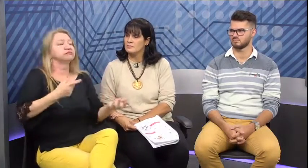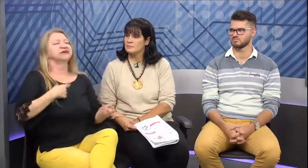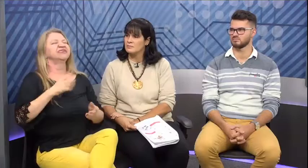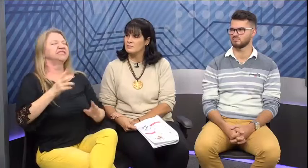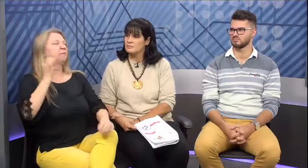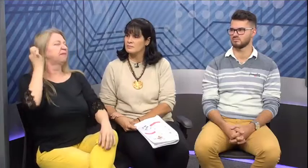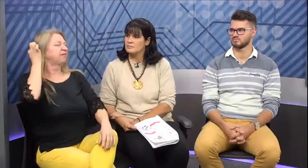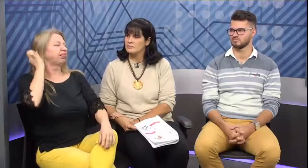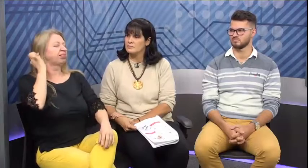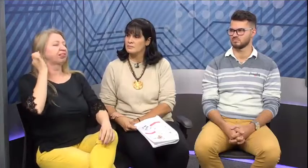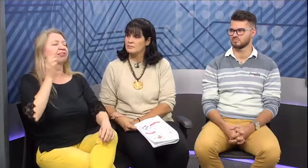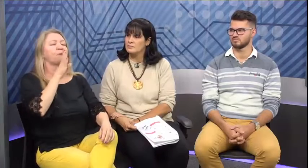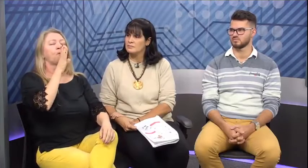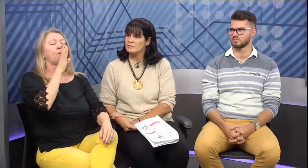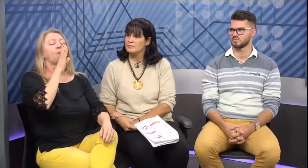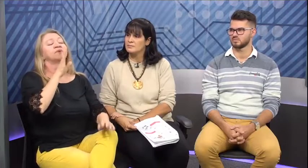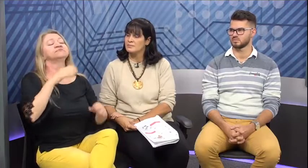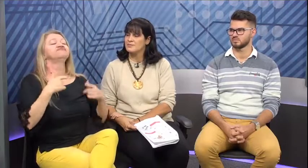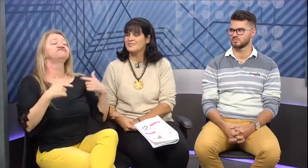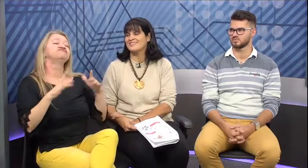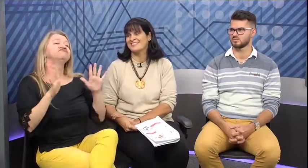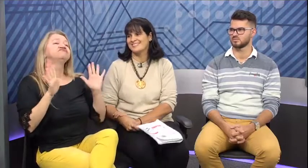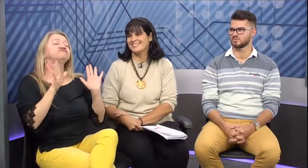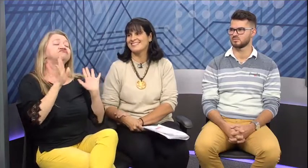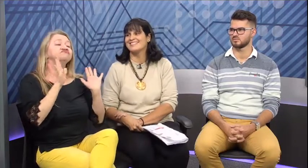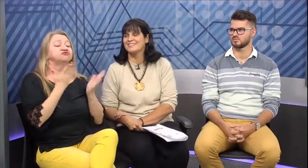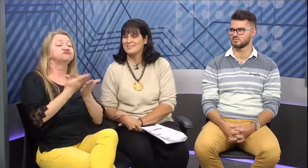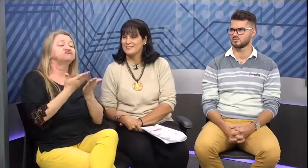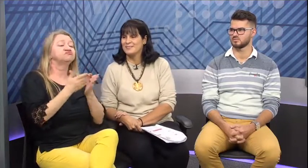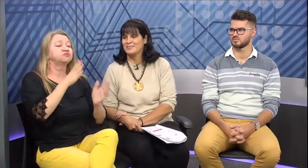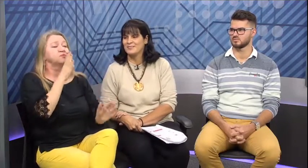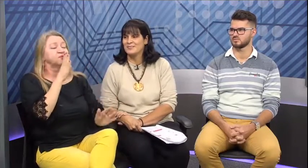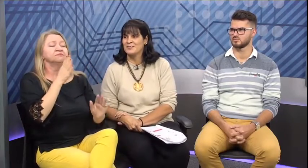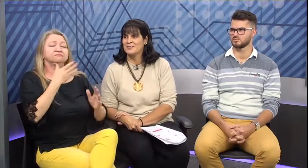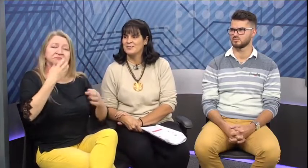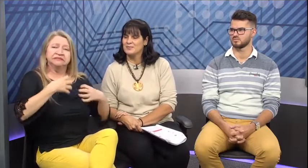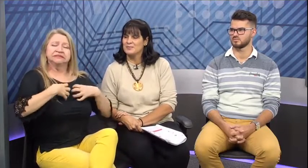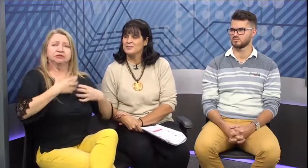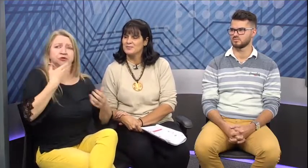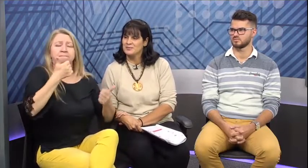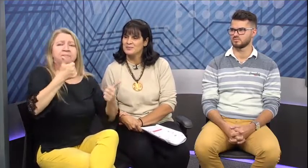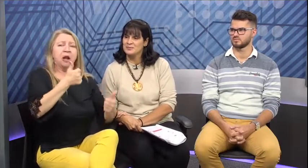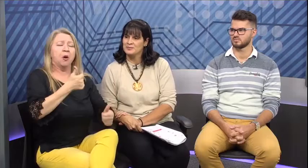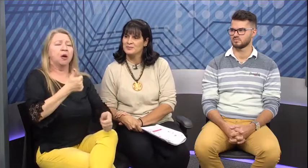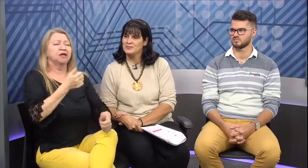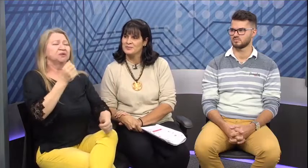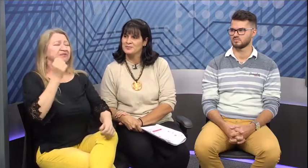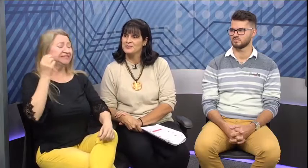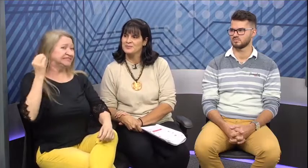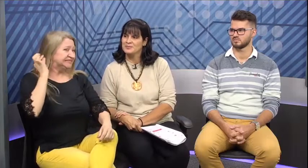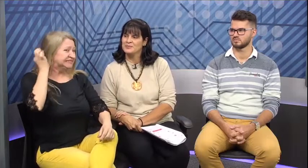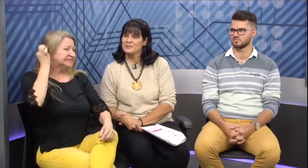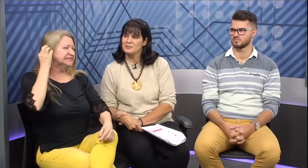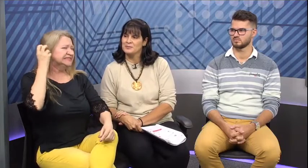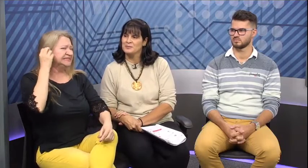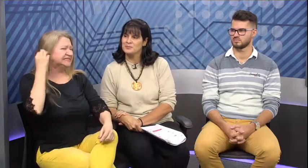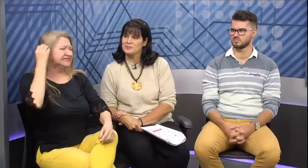incomodada, né? E sempre eu desligava o aparelho. Então, eu ficava naquele silêncio na escola, né? Mas quando eu